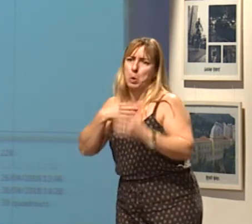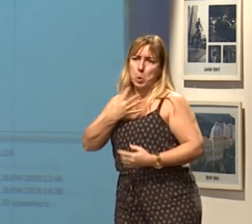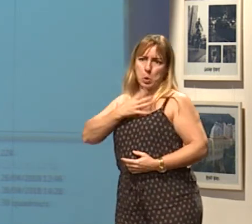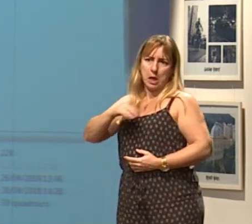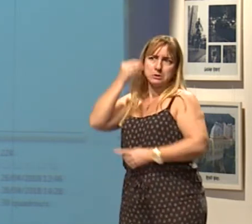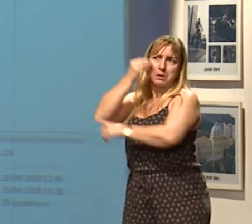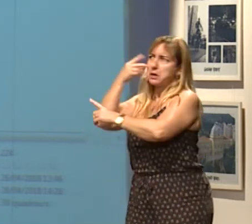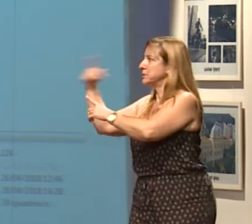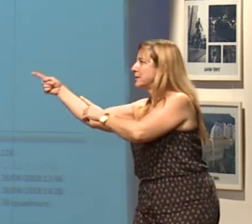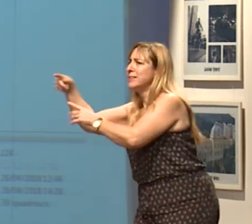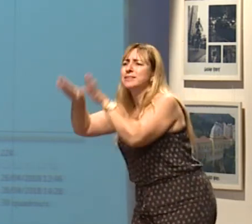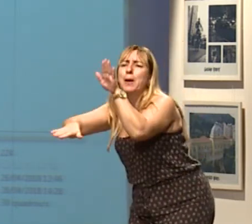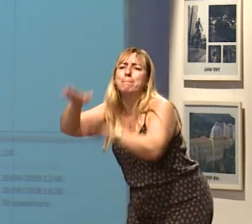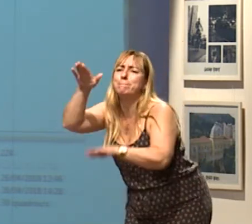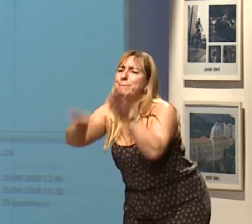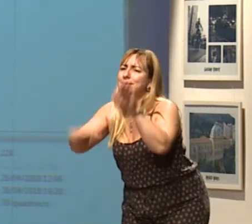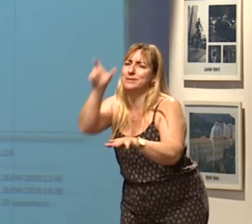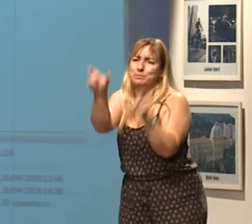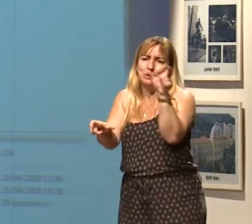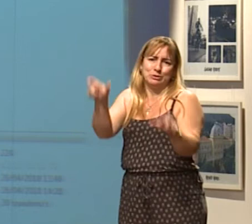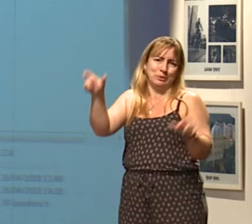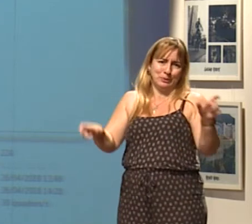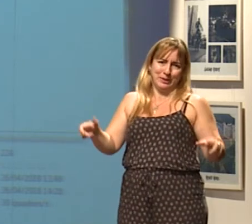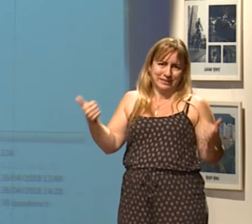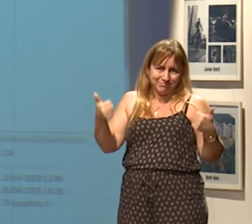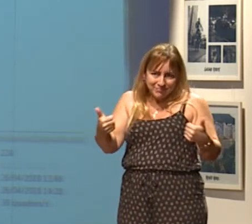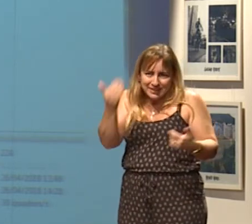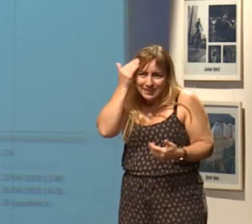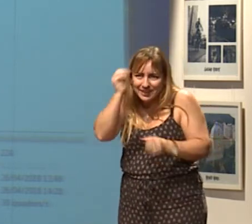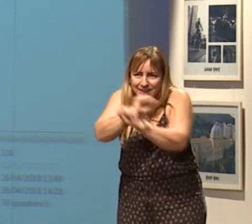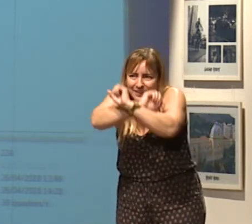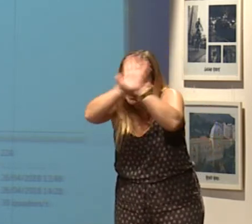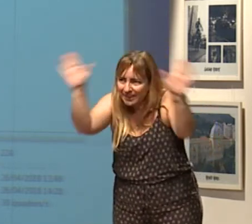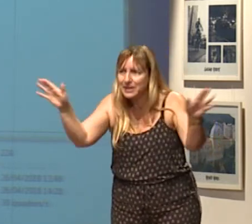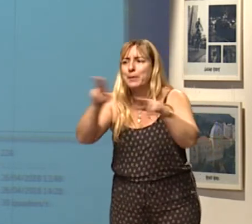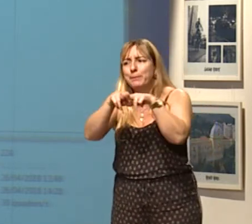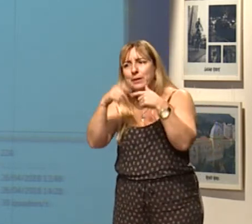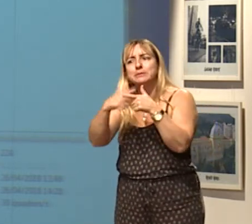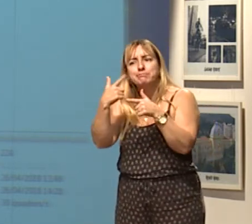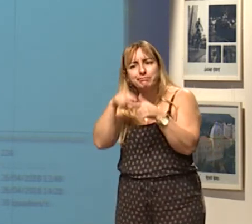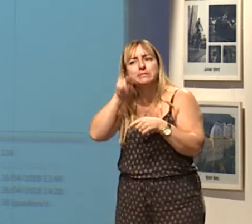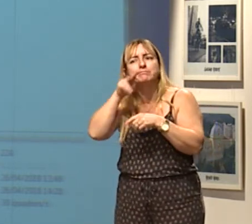alguns relatos de mulheres que sofreram em relacionamentos abusivos. Aí vai depender de pessoa para pessoa.